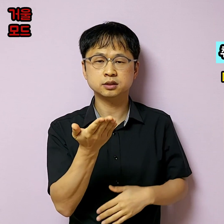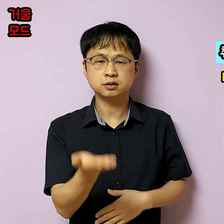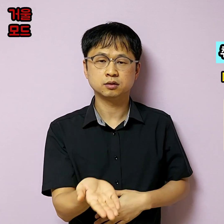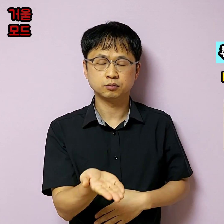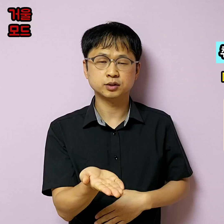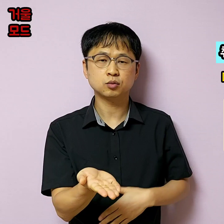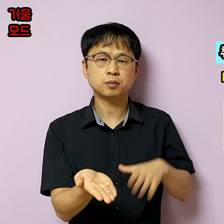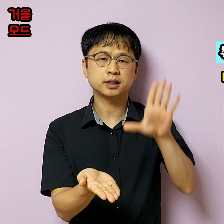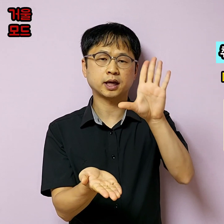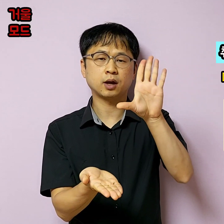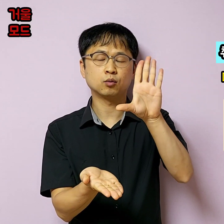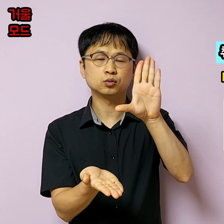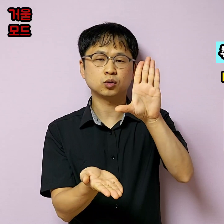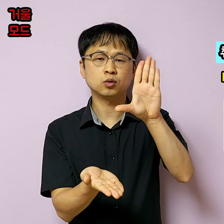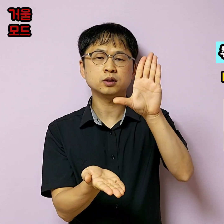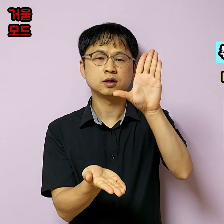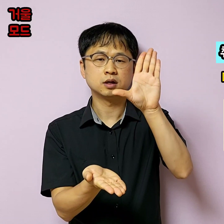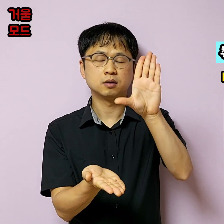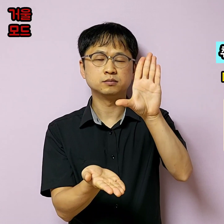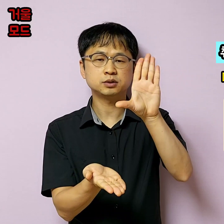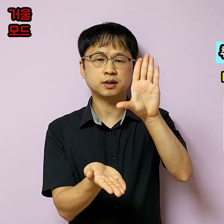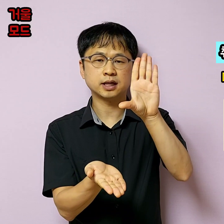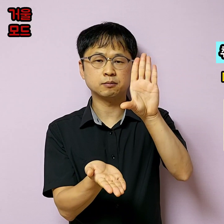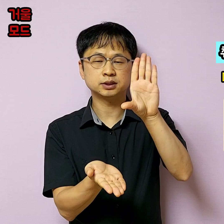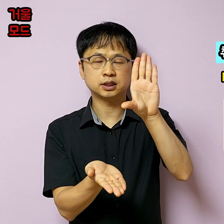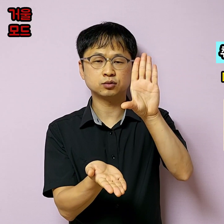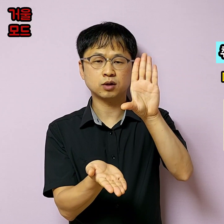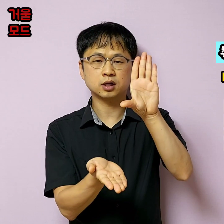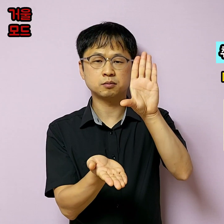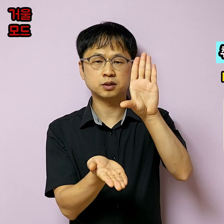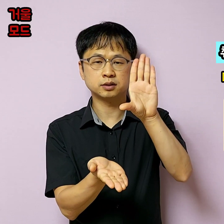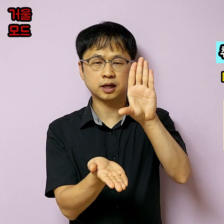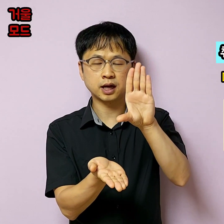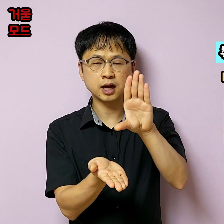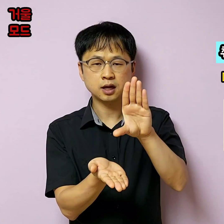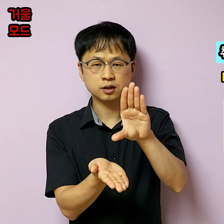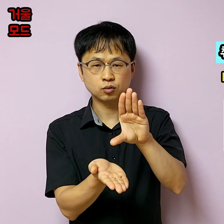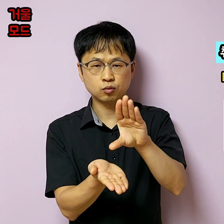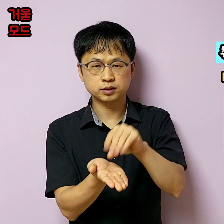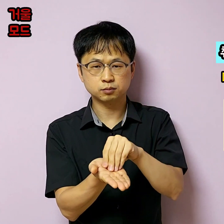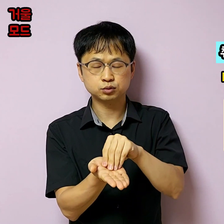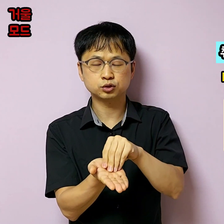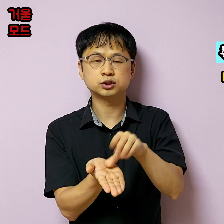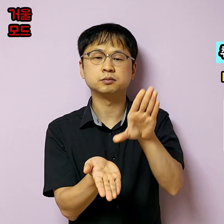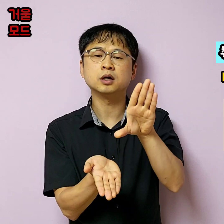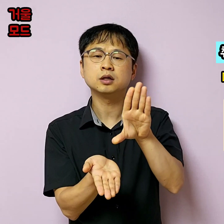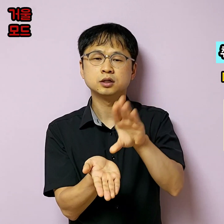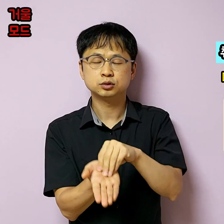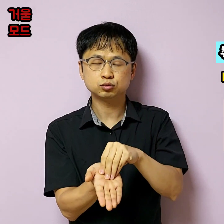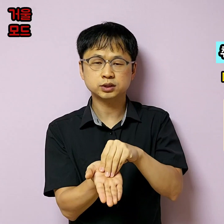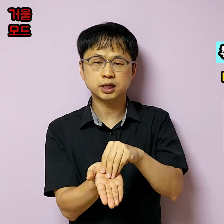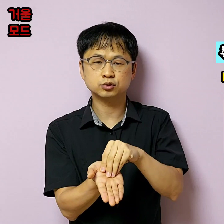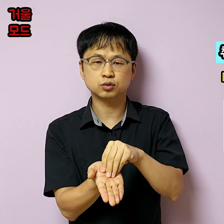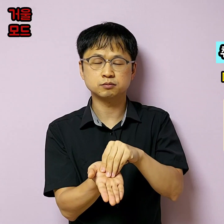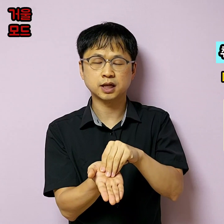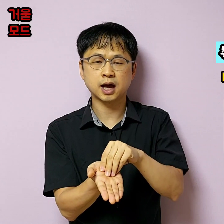숙제는 왼손바닥에 오른손 엄지와 나머지 네 손가락을 벌렸다가 놓으면서 붙여주시면 숙제라는